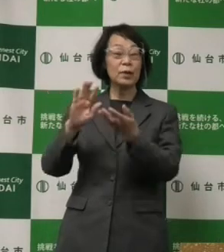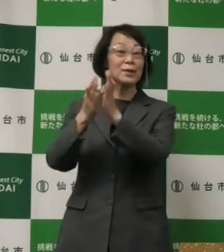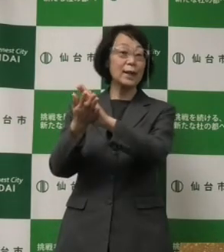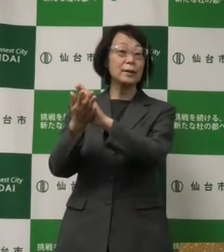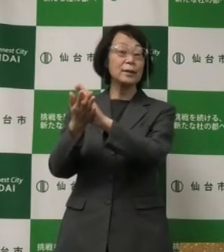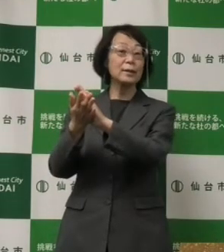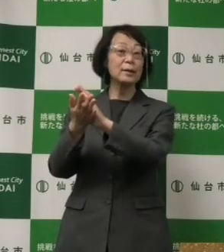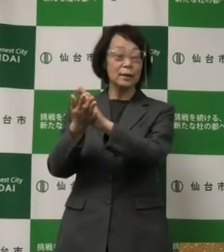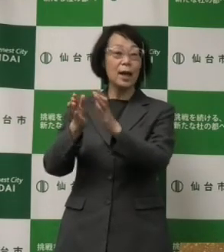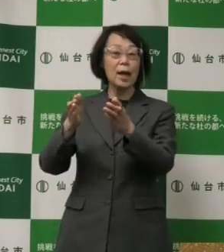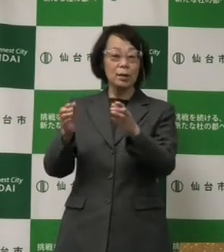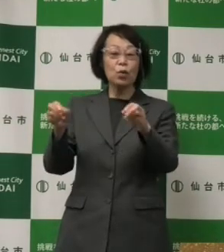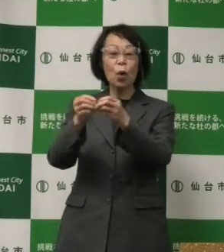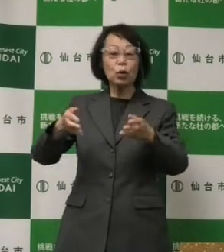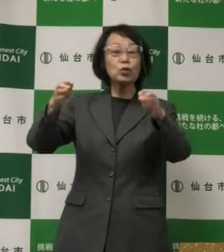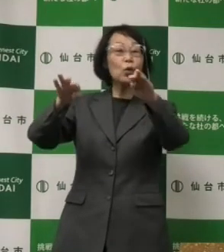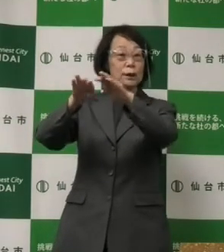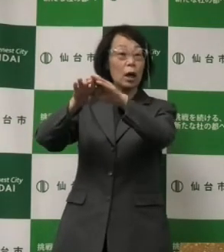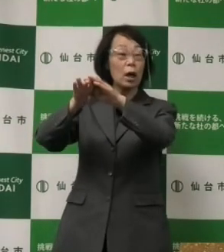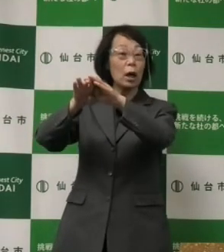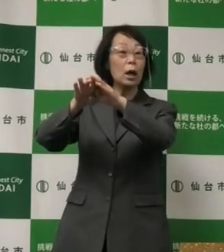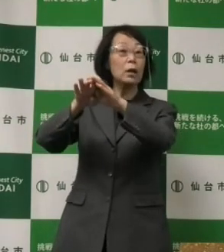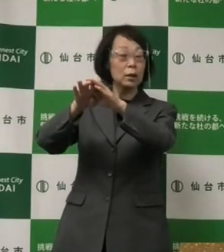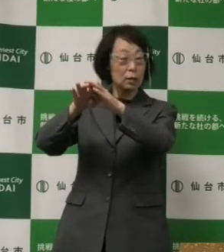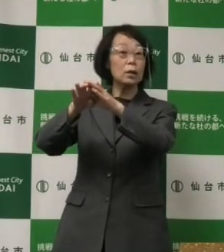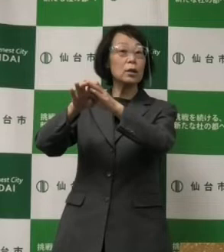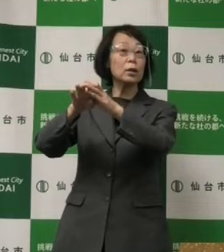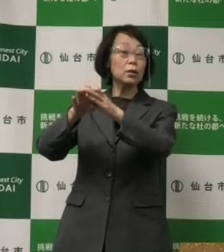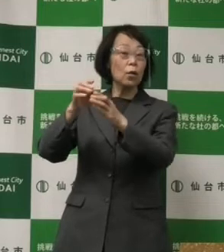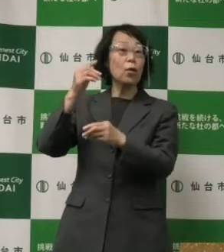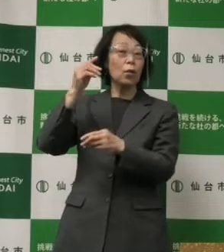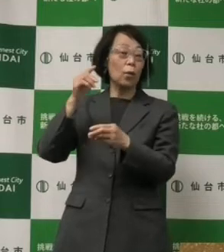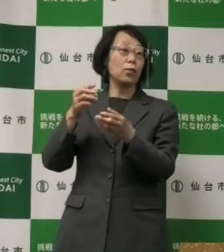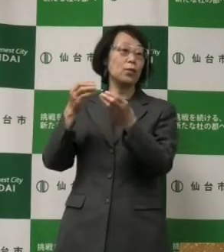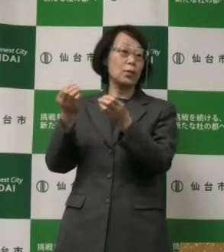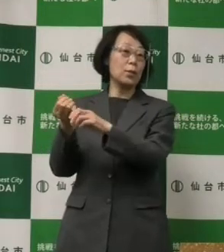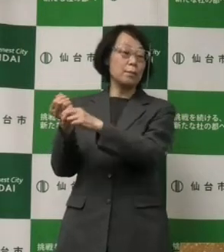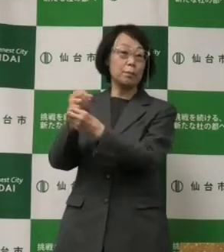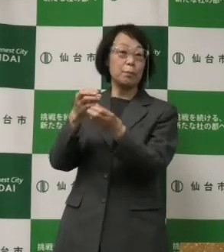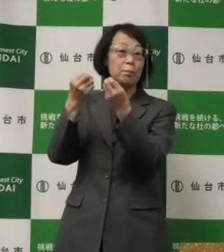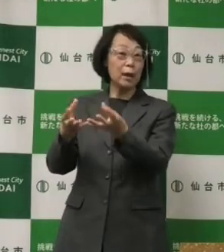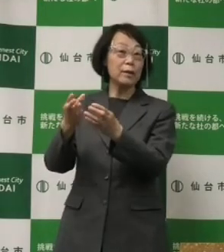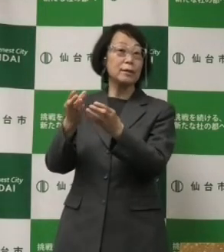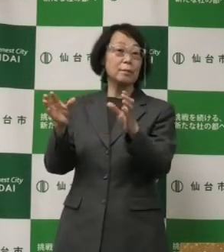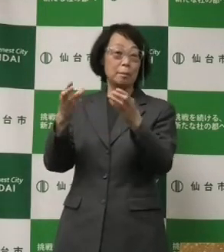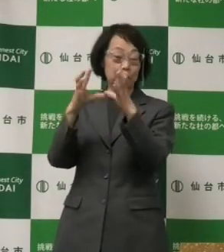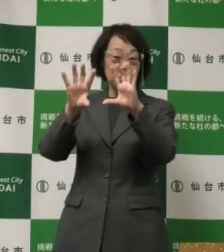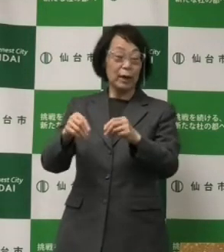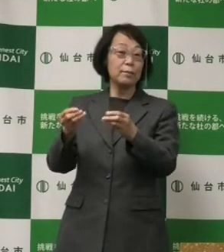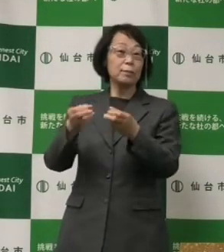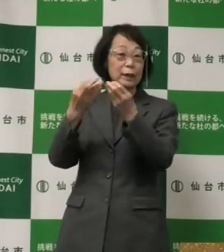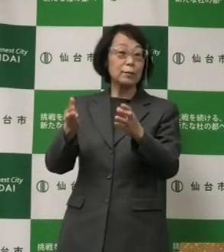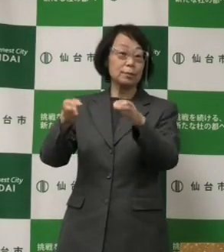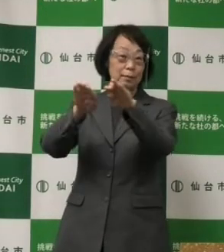検討という話も出てきましたが、そちらについてこうどのようにこう感じてらっしゃいます